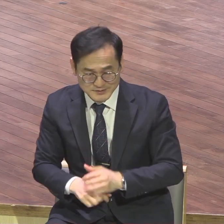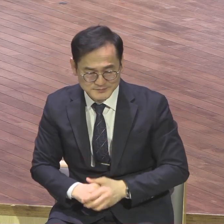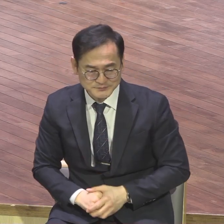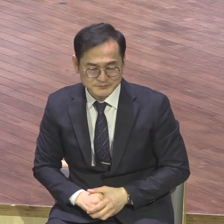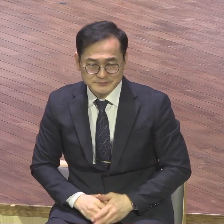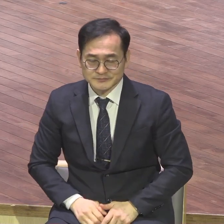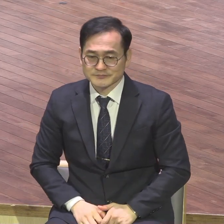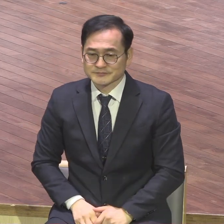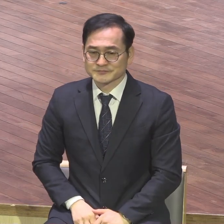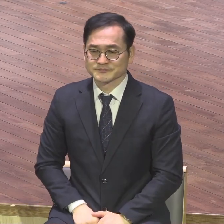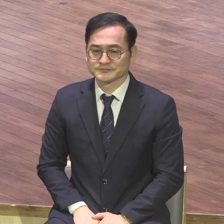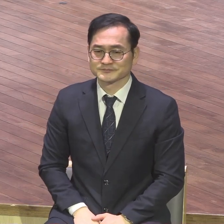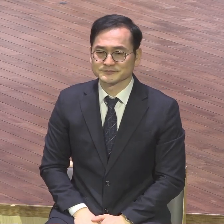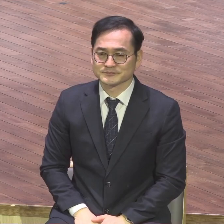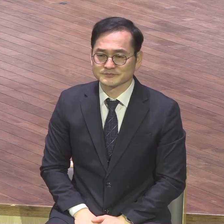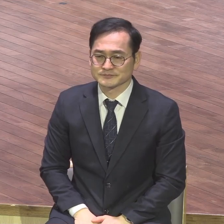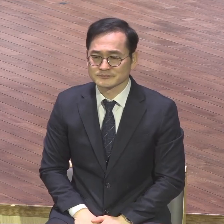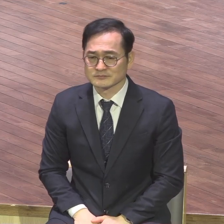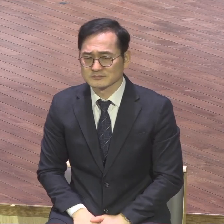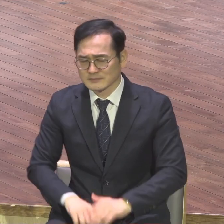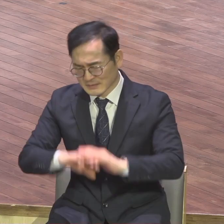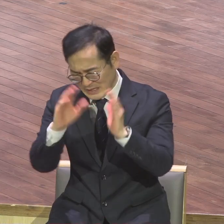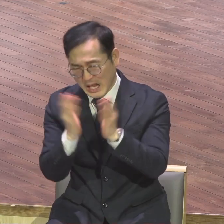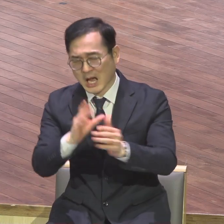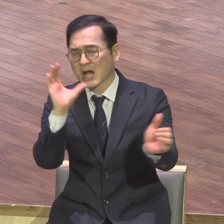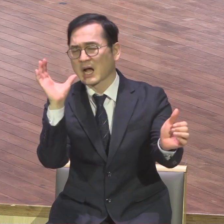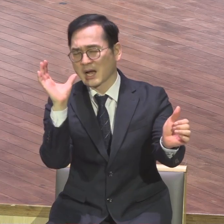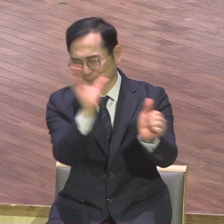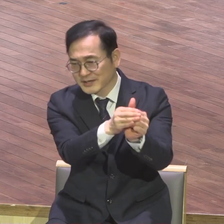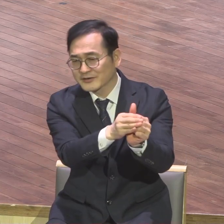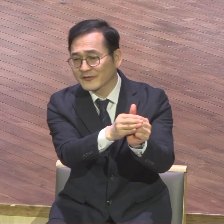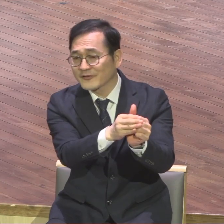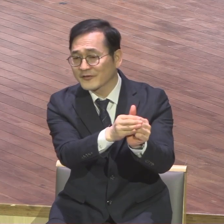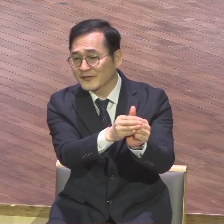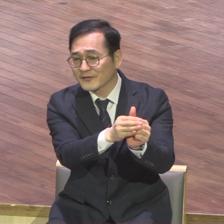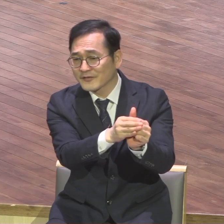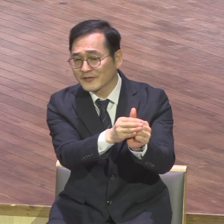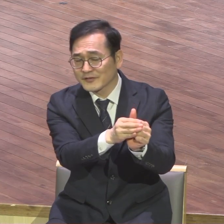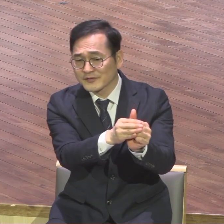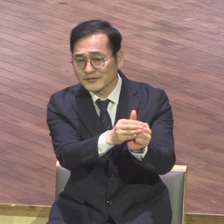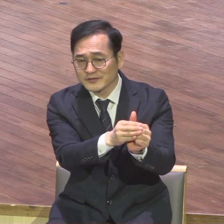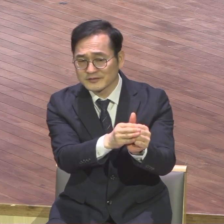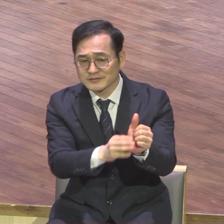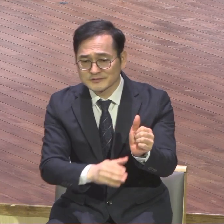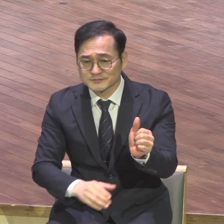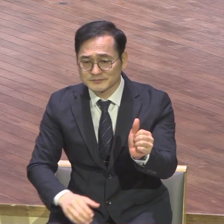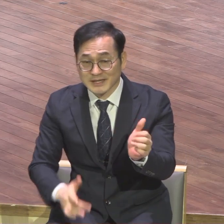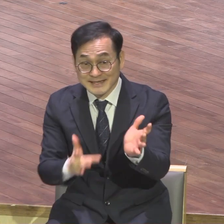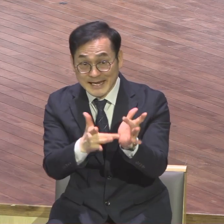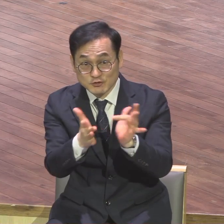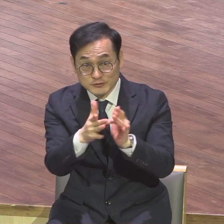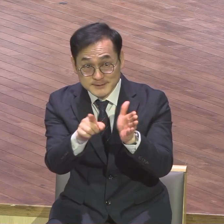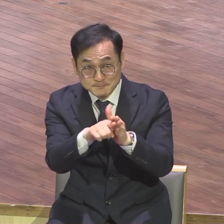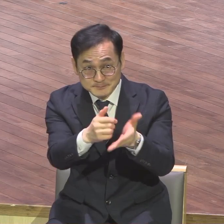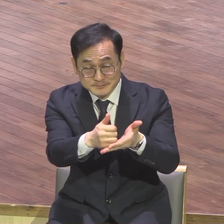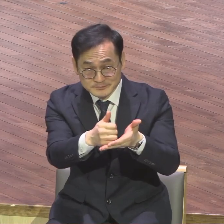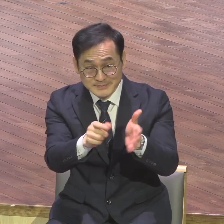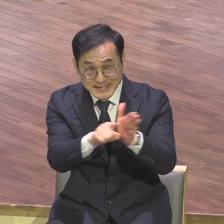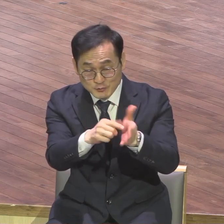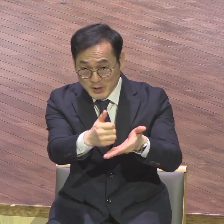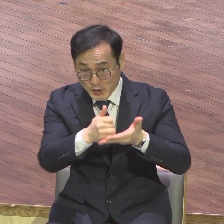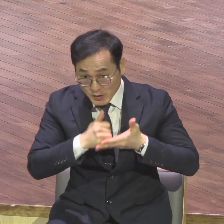말씀드릴게요. 여러분요 다 맡겨버려라. 다. 그래서 이 결론난 사람은 삶이 다릅니다.